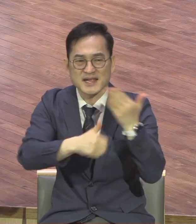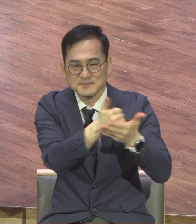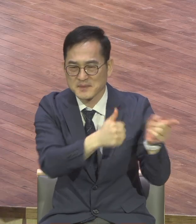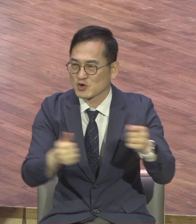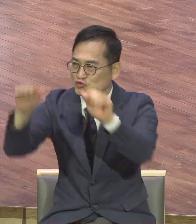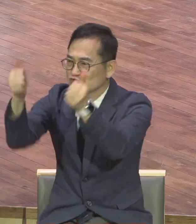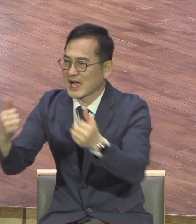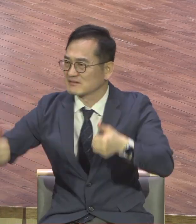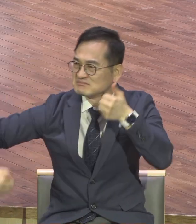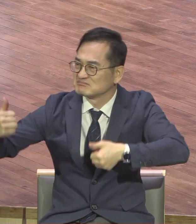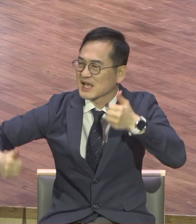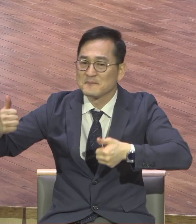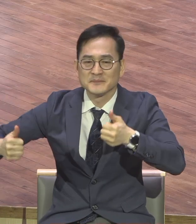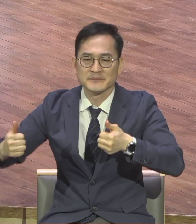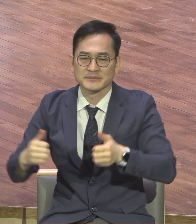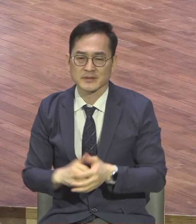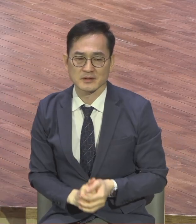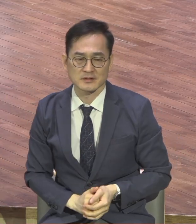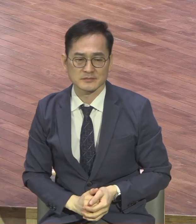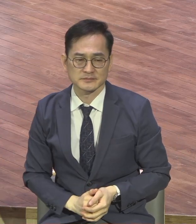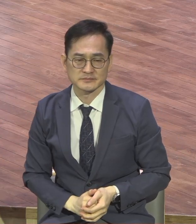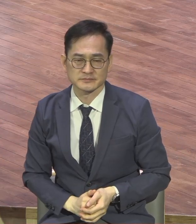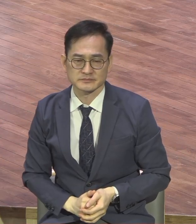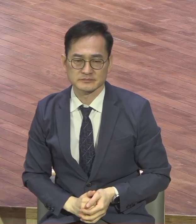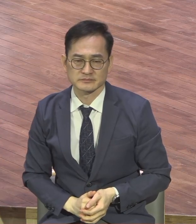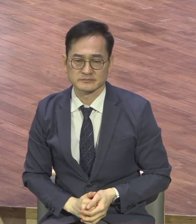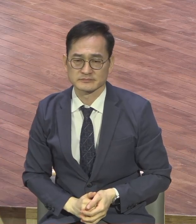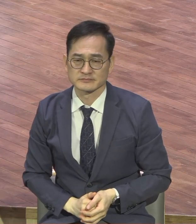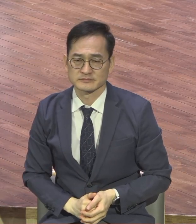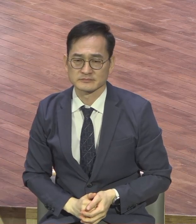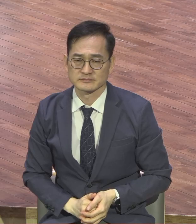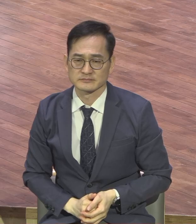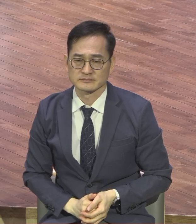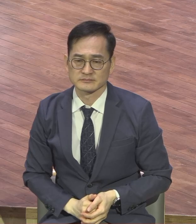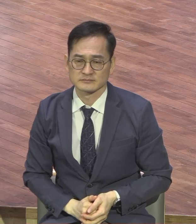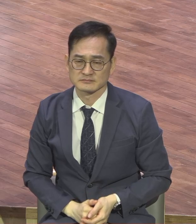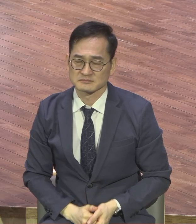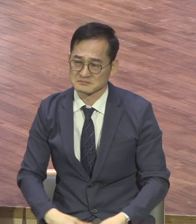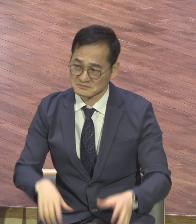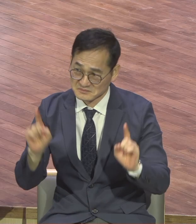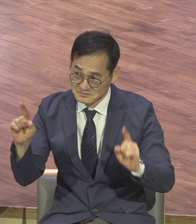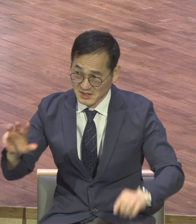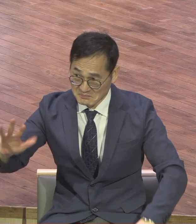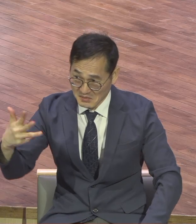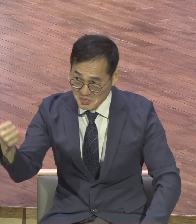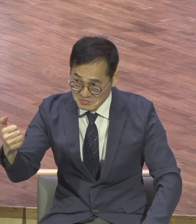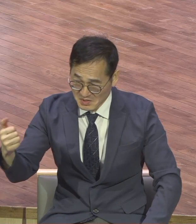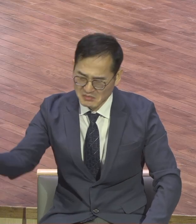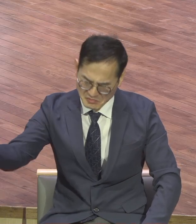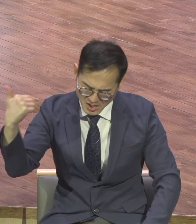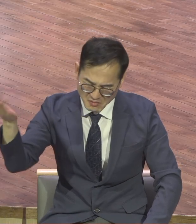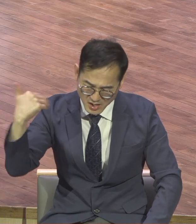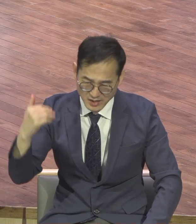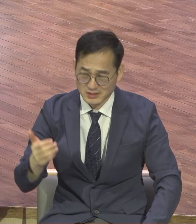대결해 보자. 그렇게 싸움이 붙습니다. 결판을 하는데 좋아 너희들 850명 너희들이 믿는 하나님 내가 믿는